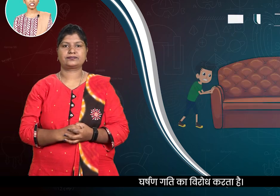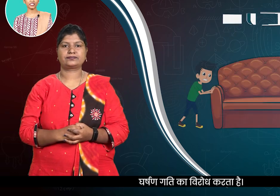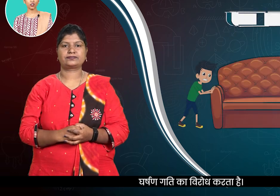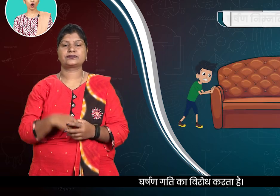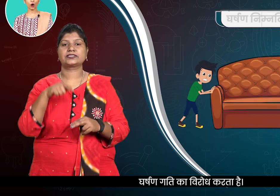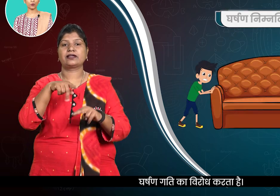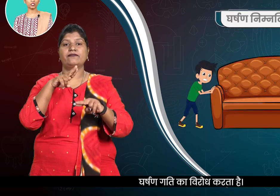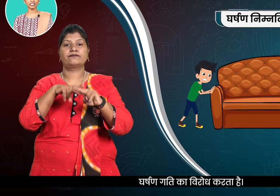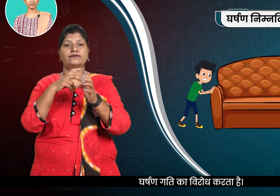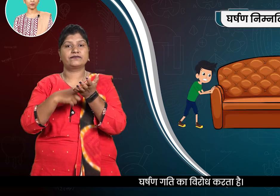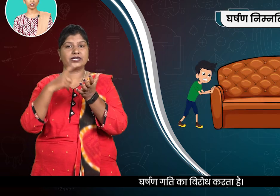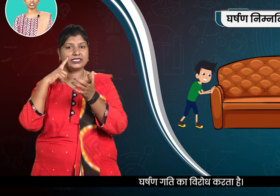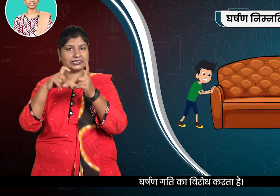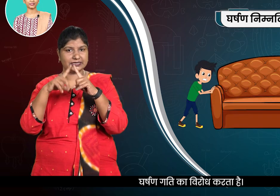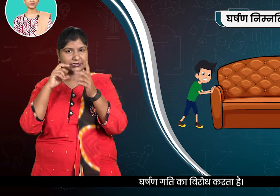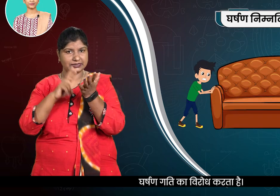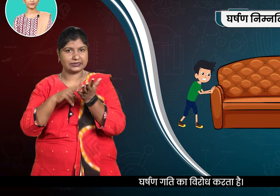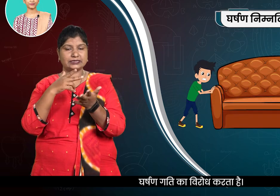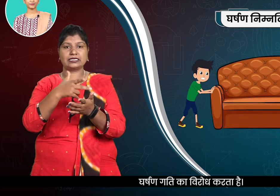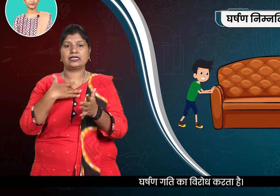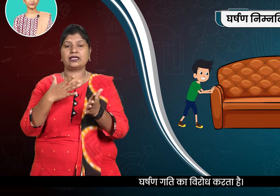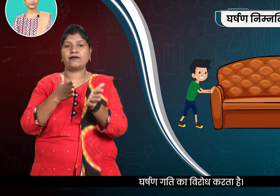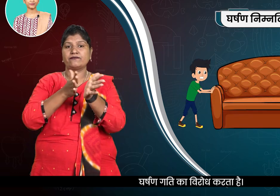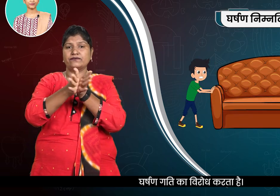गर्शन गती का विरोध करता है